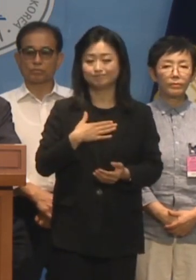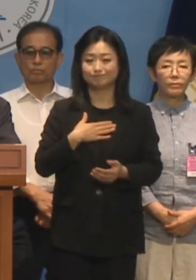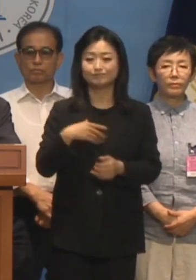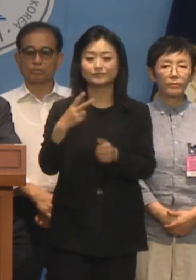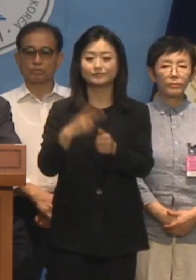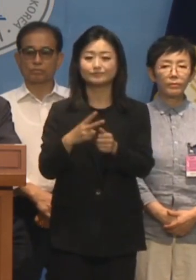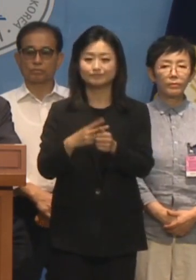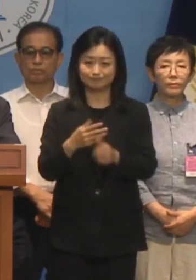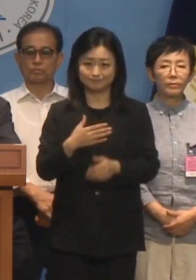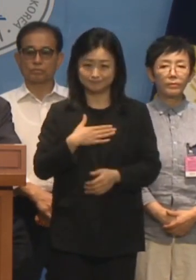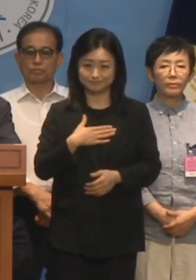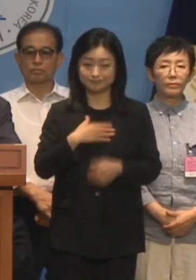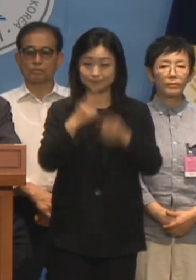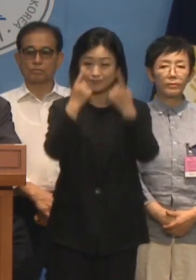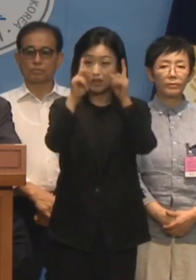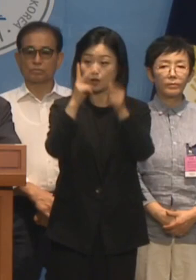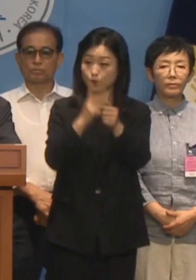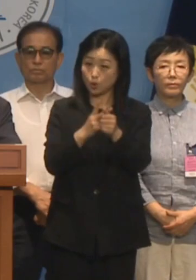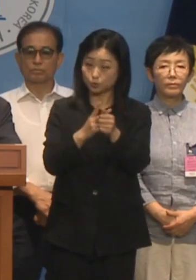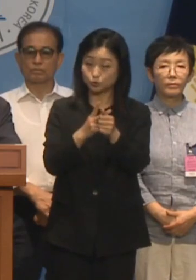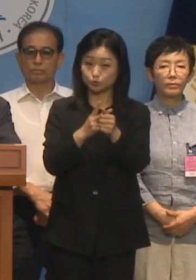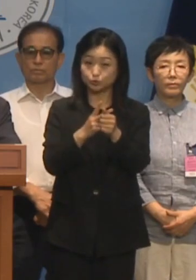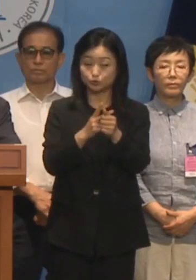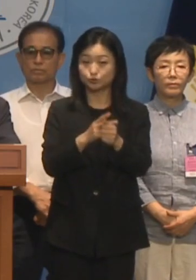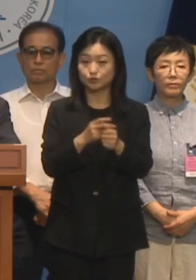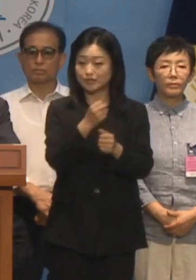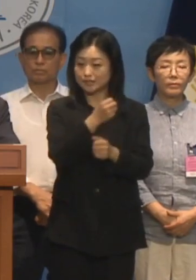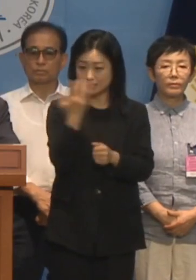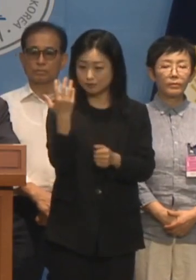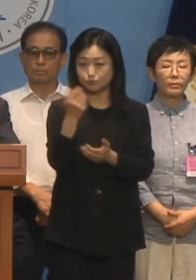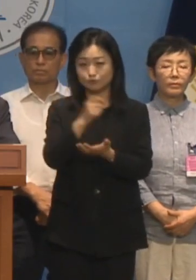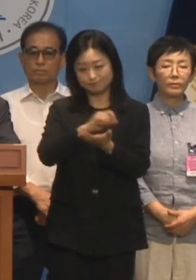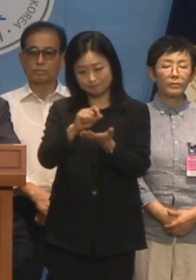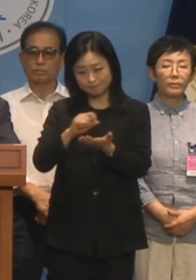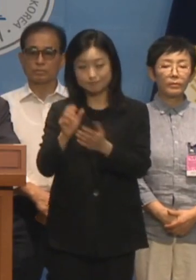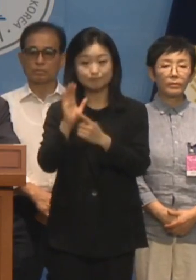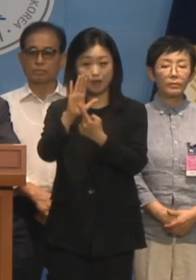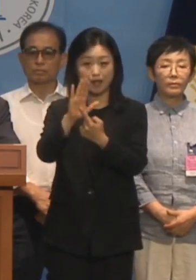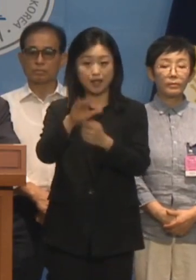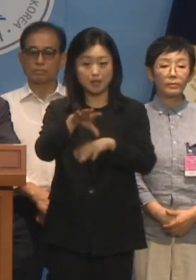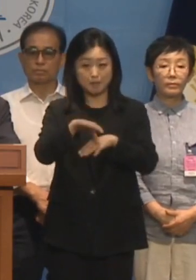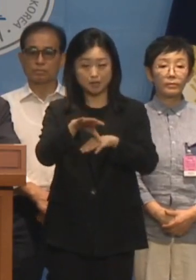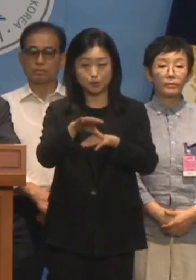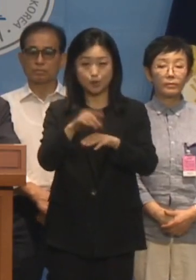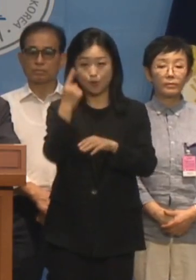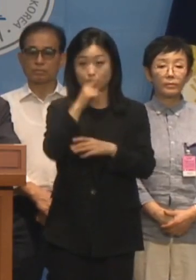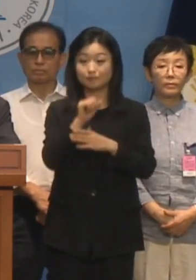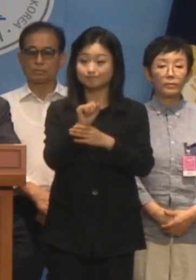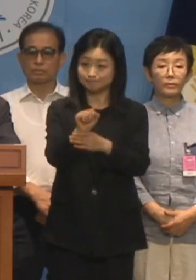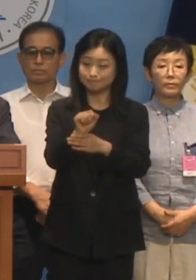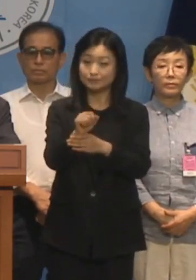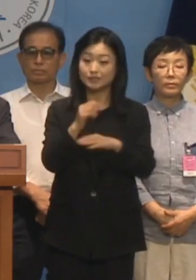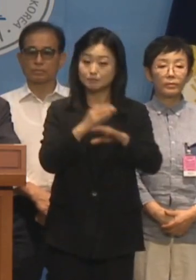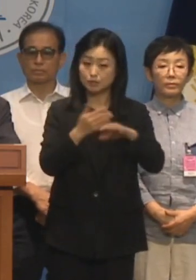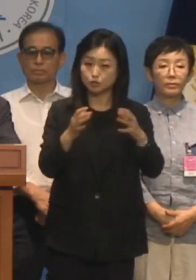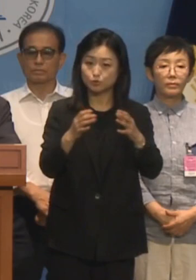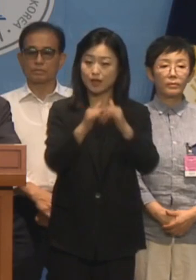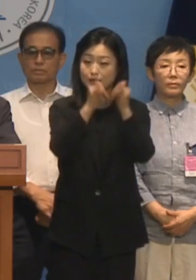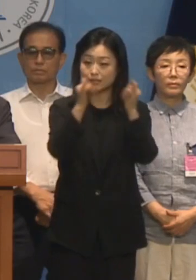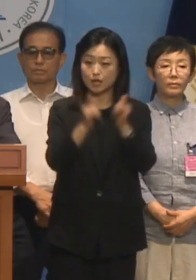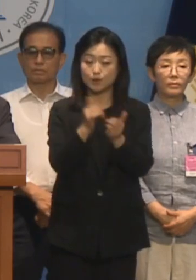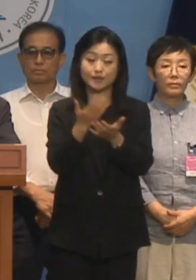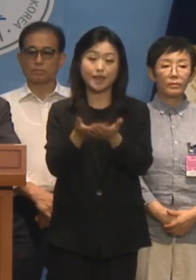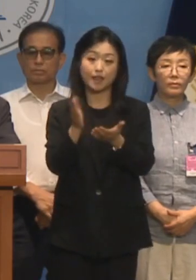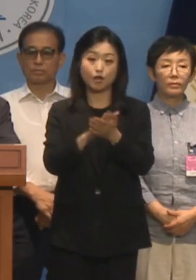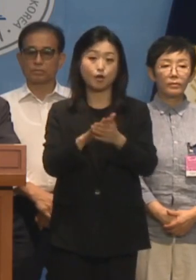교육인입니다. 대학 교수로서도 신문 칼럼과 방송 출연을 통해서 민주주의와 사회개혁